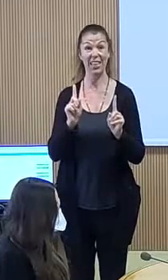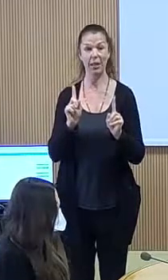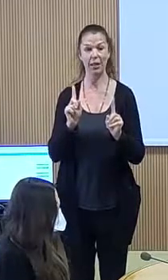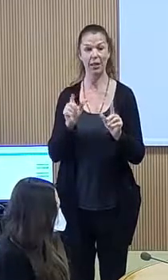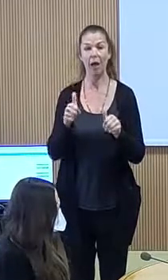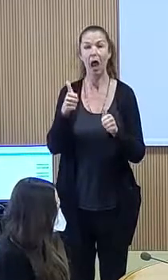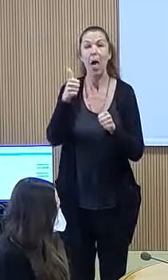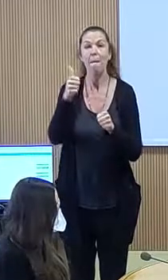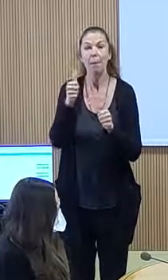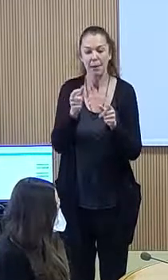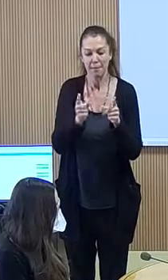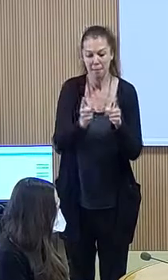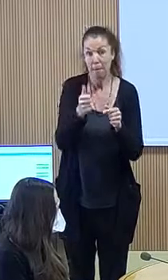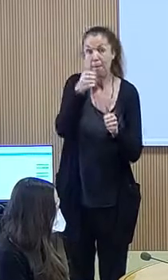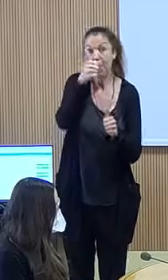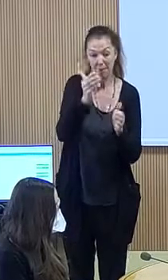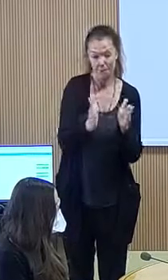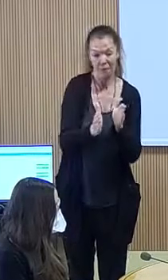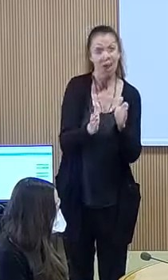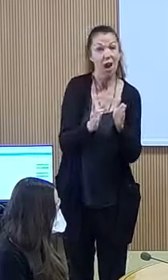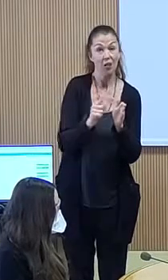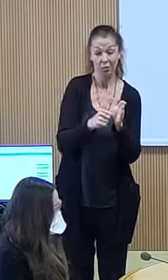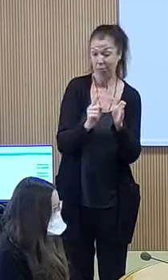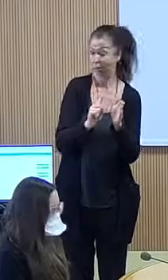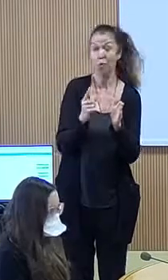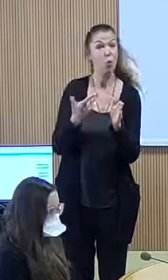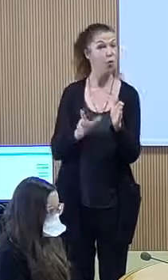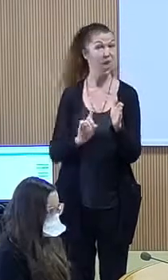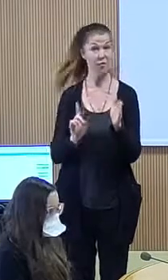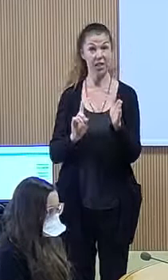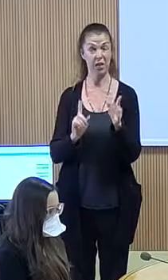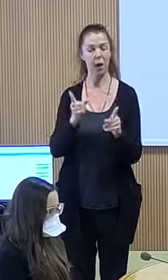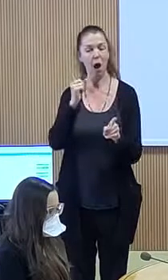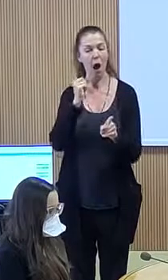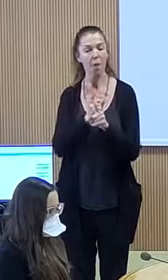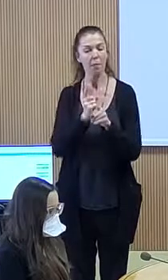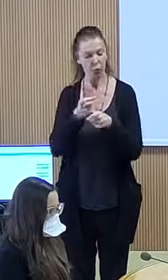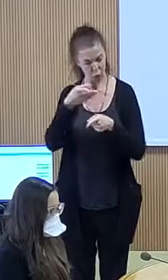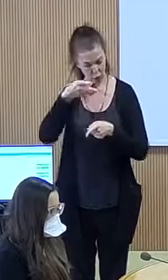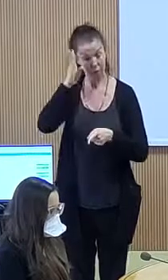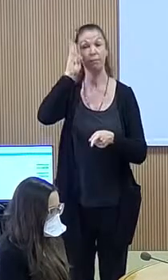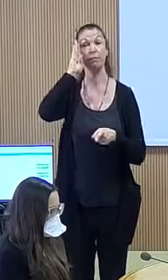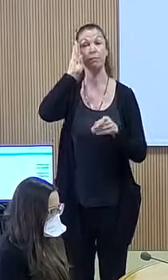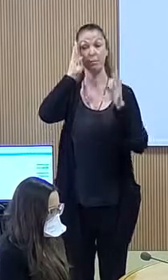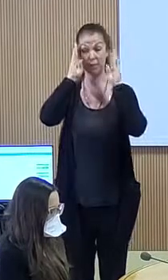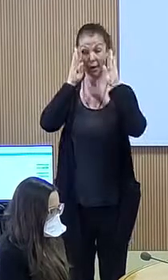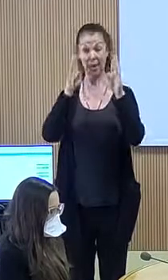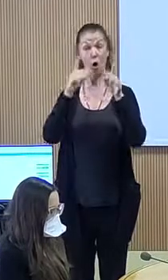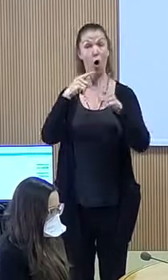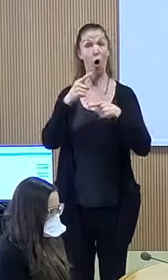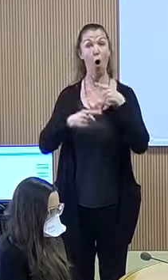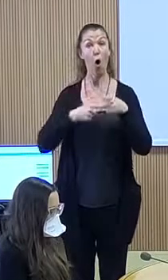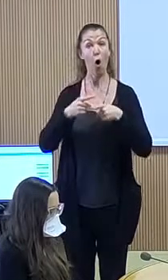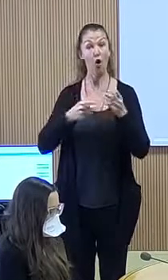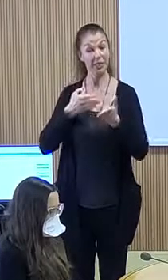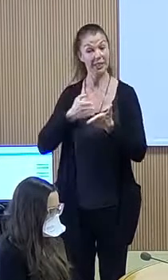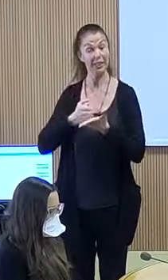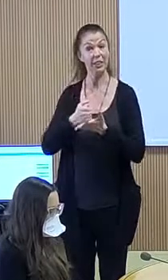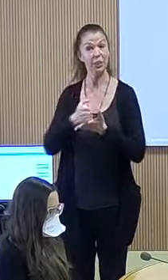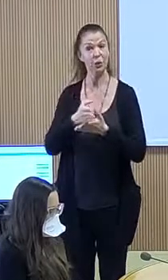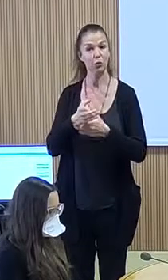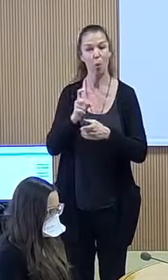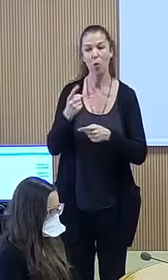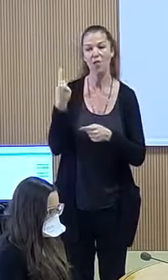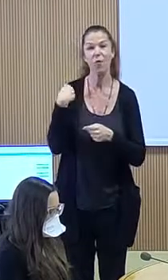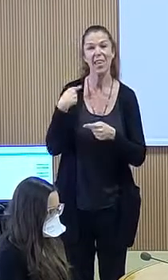figli prima fase non è finita bisogna tenere alta l'attenzione ed è il motivo per cui tra l'altro ieri nel comitato per l'ordine pubblico